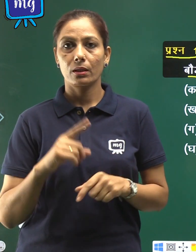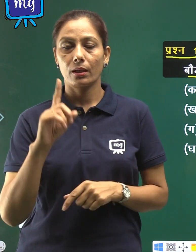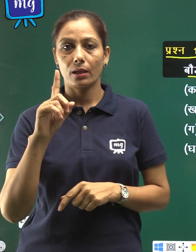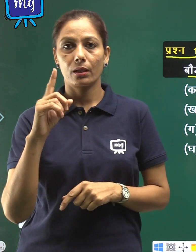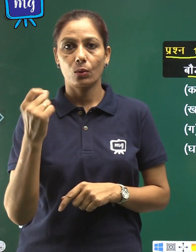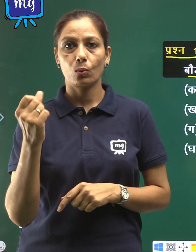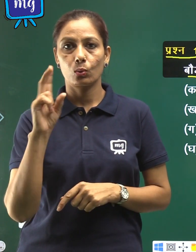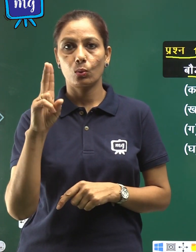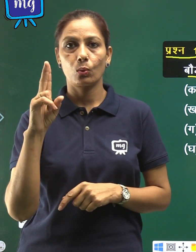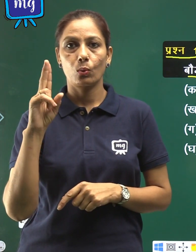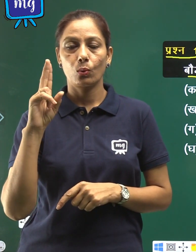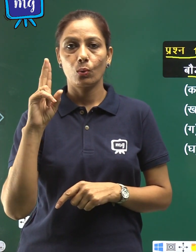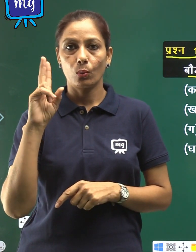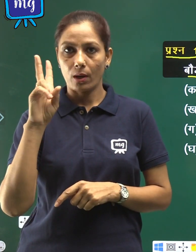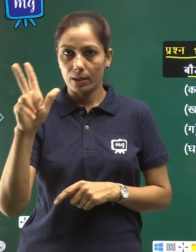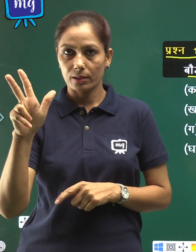में